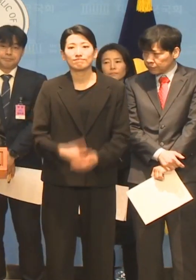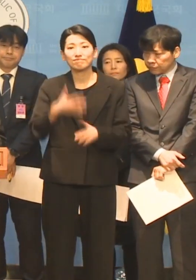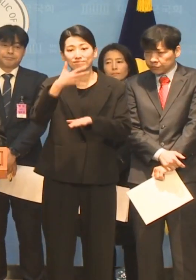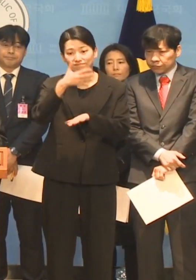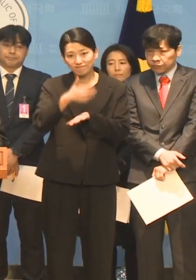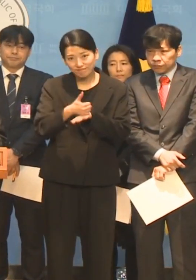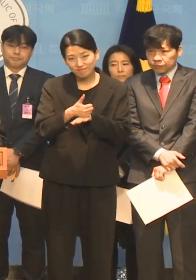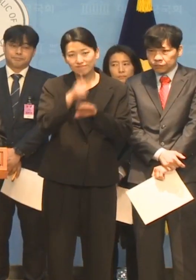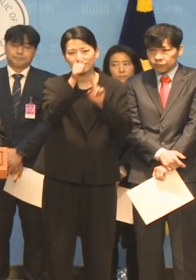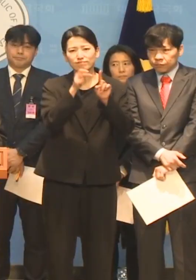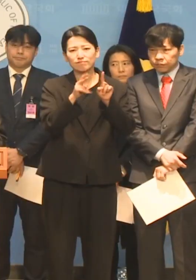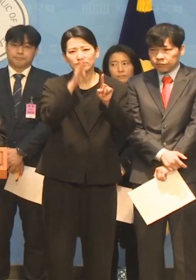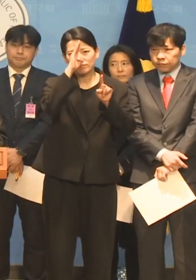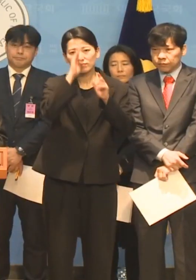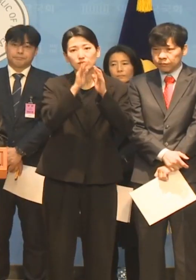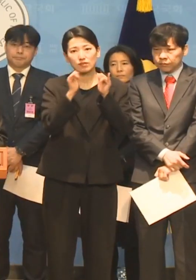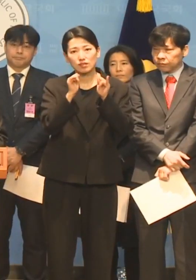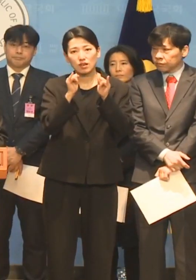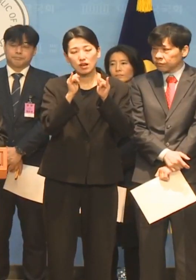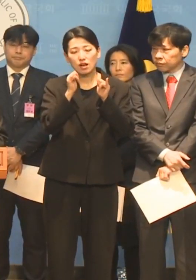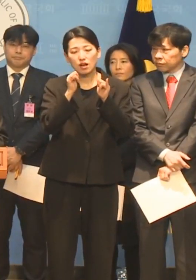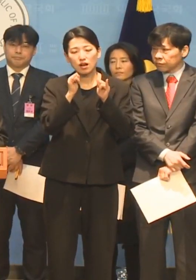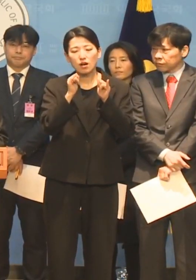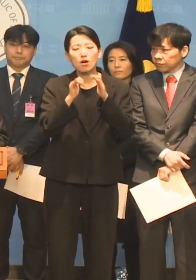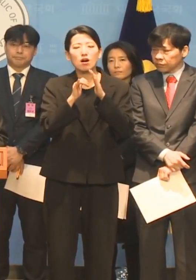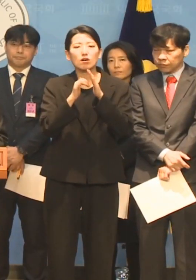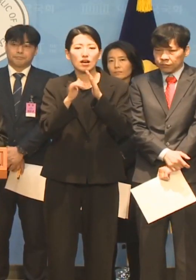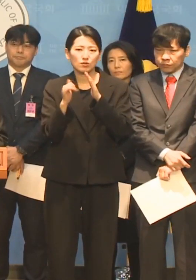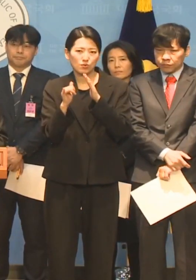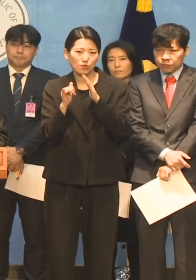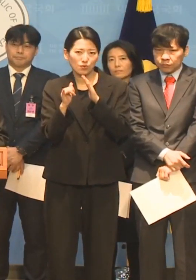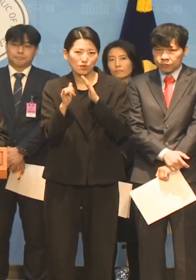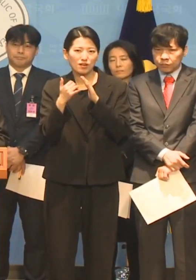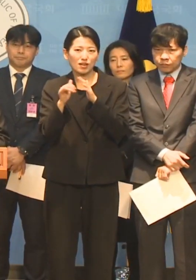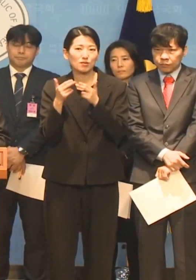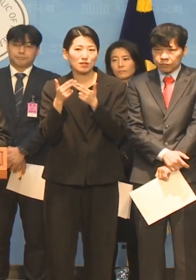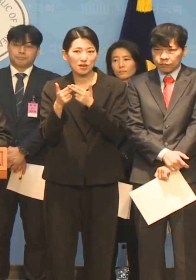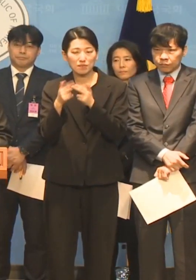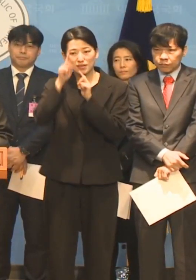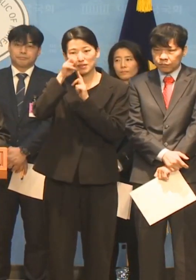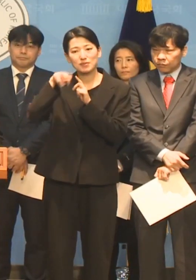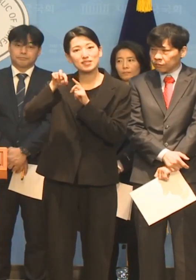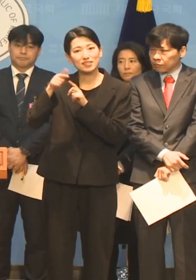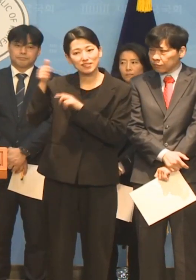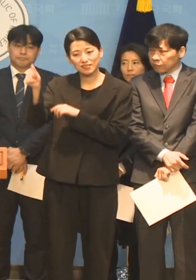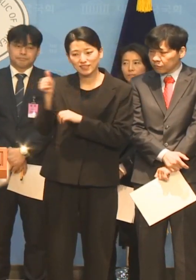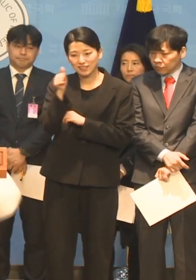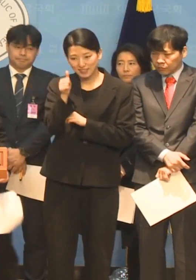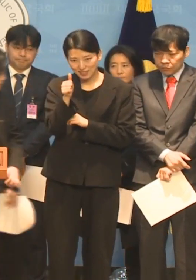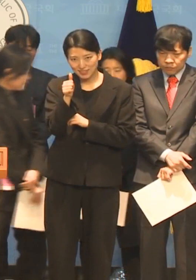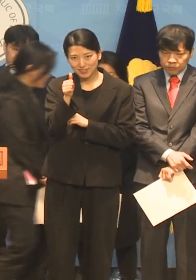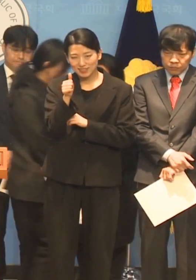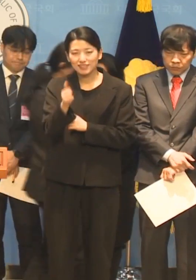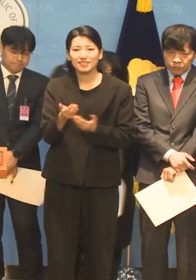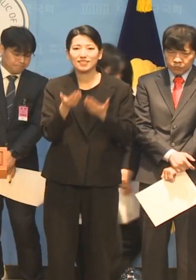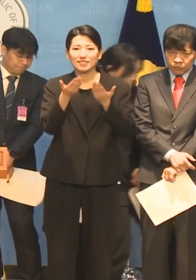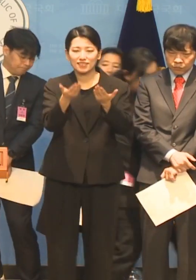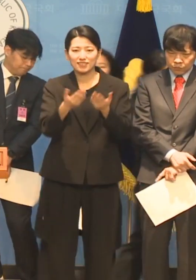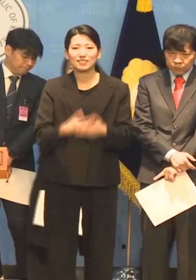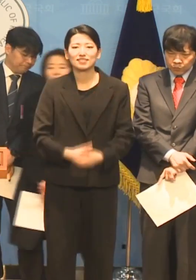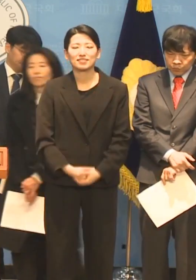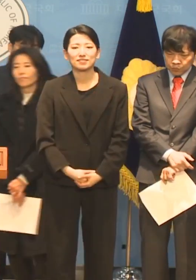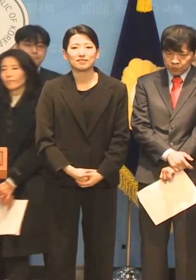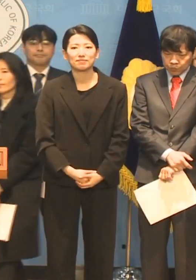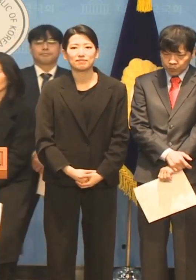마지막으로 일형 당뇨병 환자 보호자이신 인슐린 당뇨병 가족협회 이미선 위원님의 의견을 듣도록 하겠습니다.